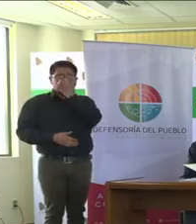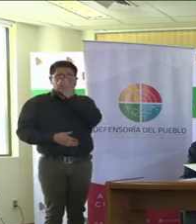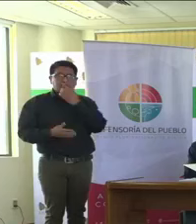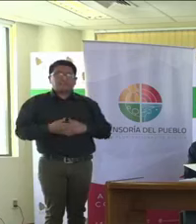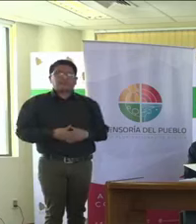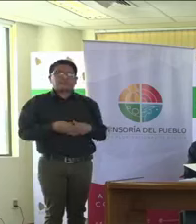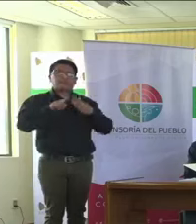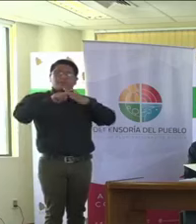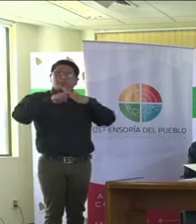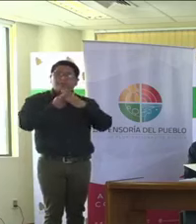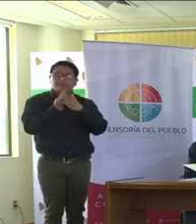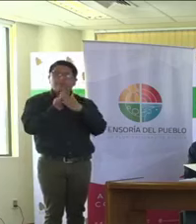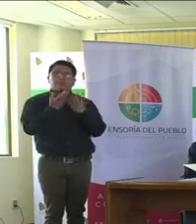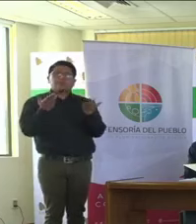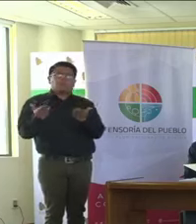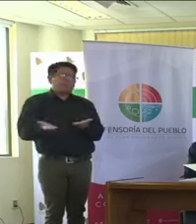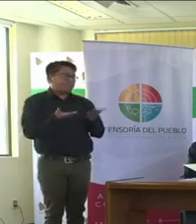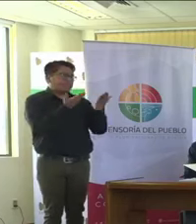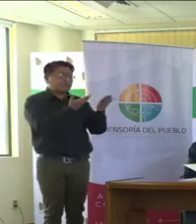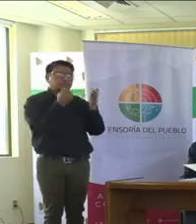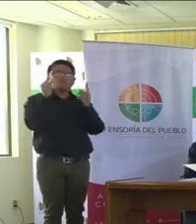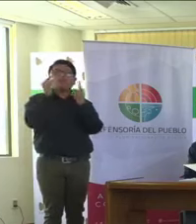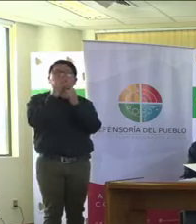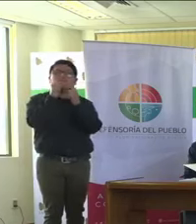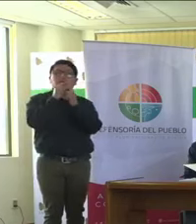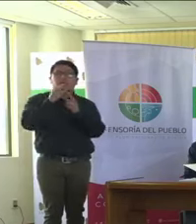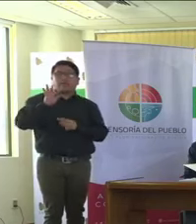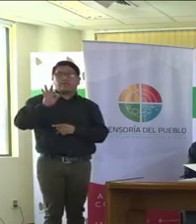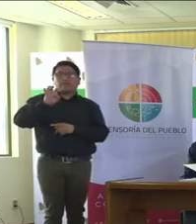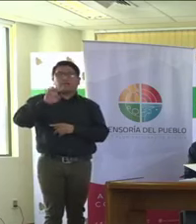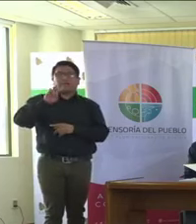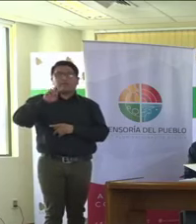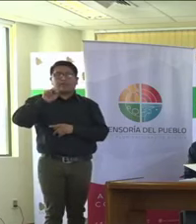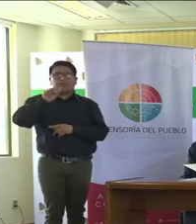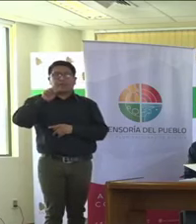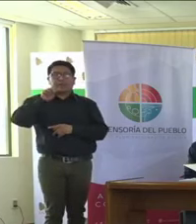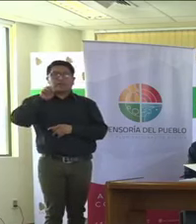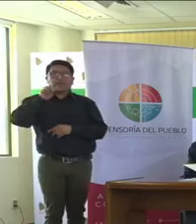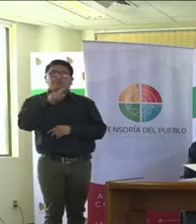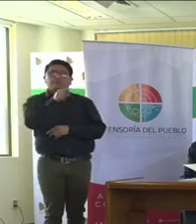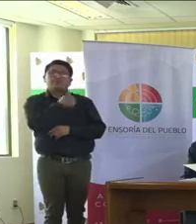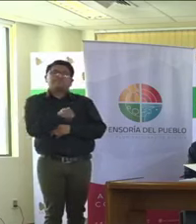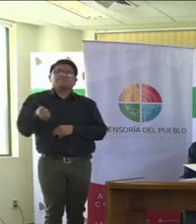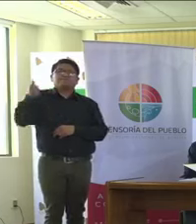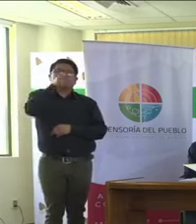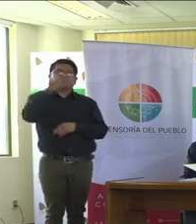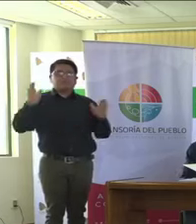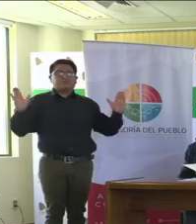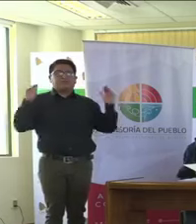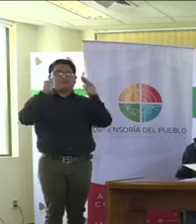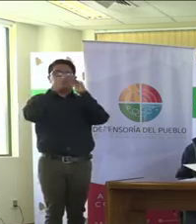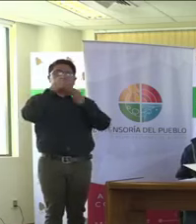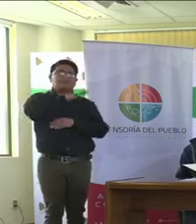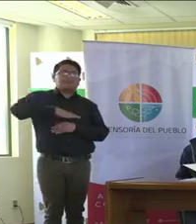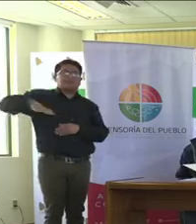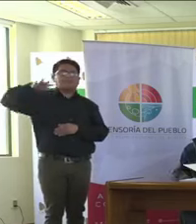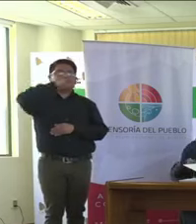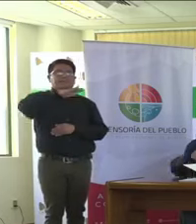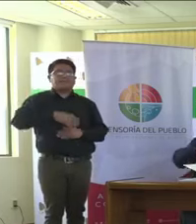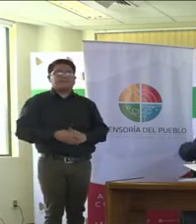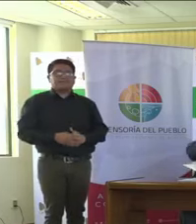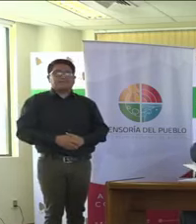de circunstancia a cargo del doctor Fernando Álvarez Fuentes, gerente regional de CIES La Paz.